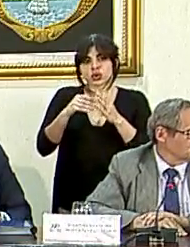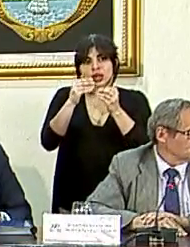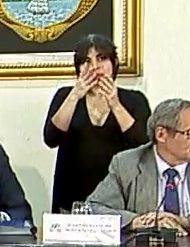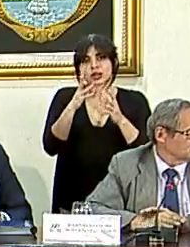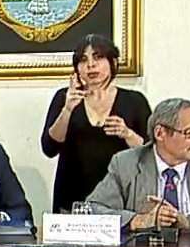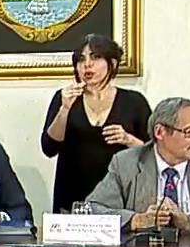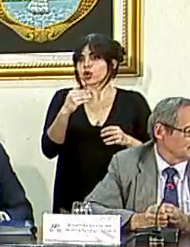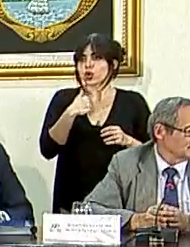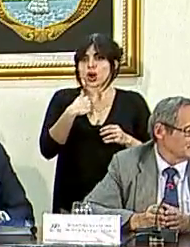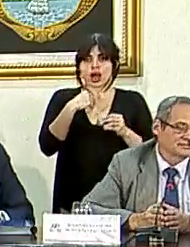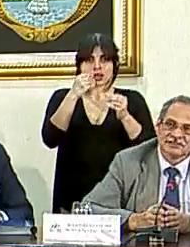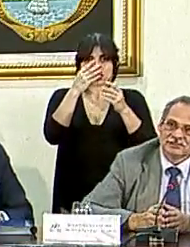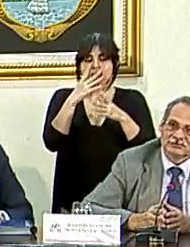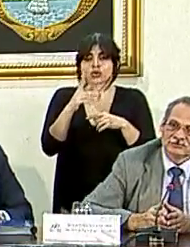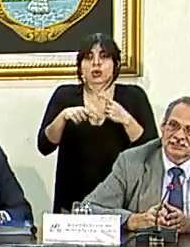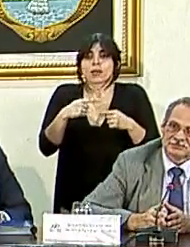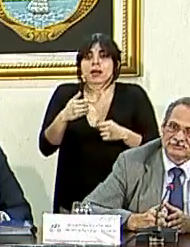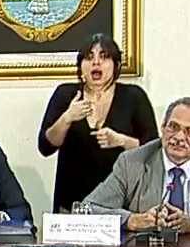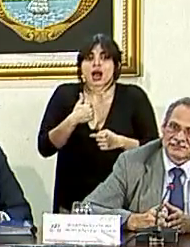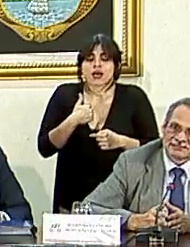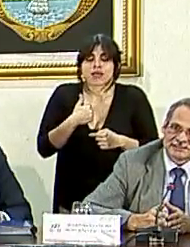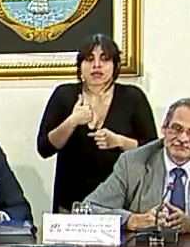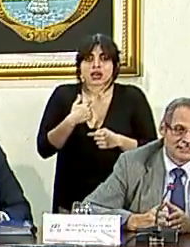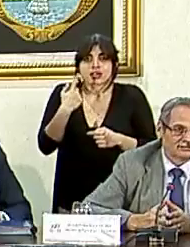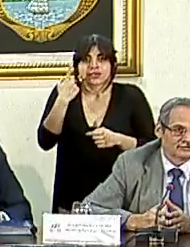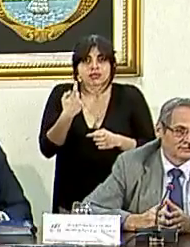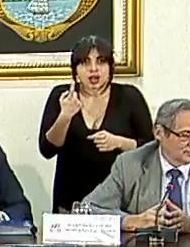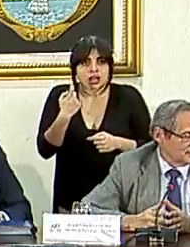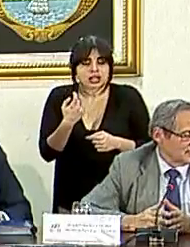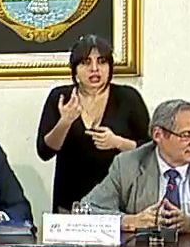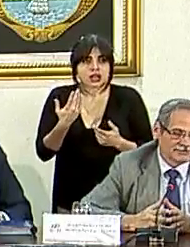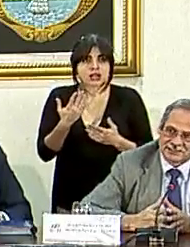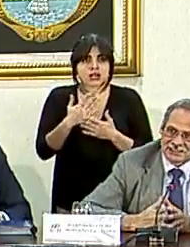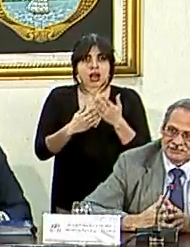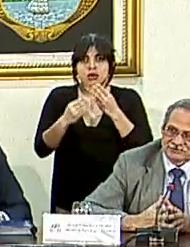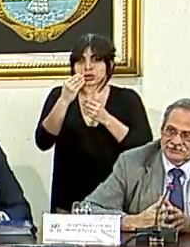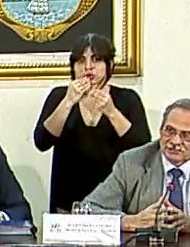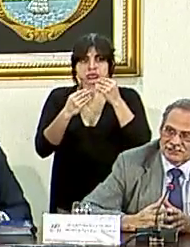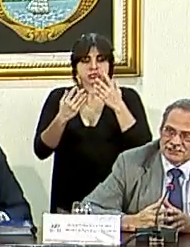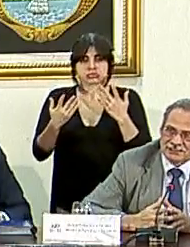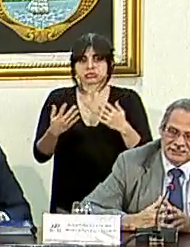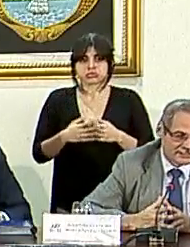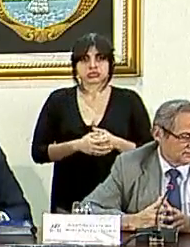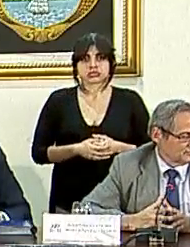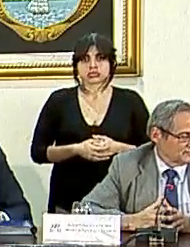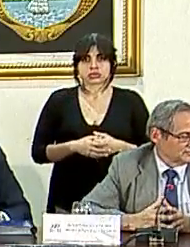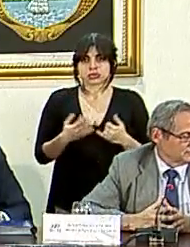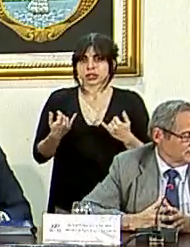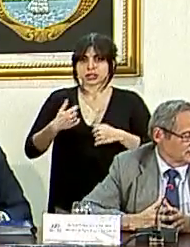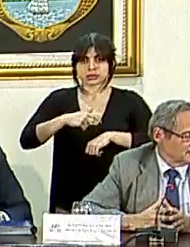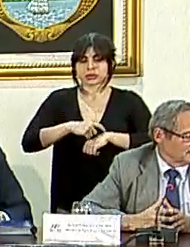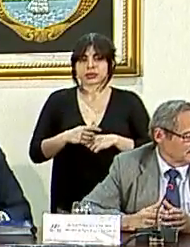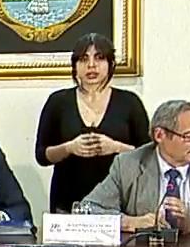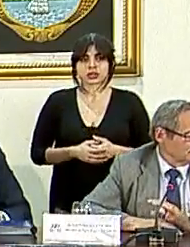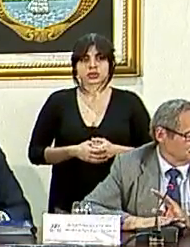no tenemos datos de que vaya a haber un desabastecimiento alimentario en este